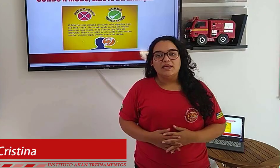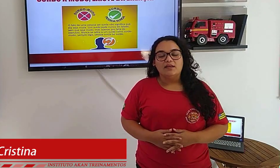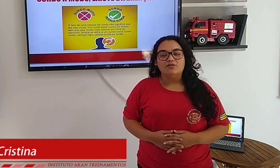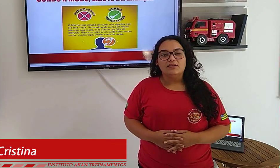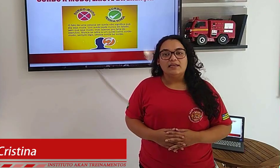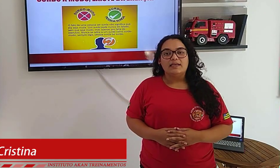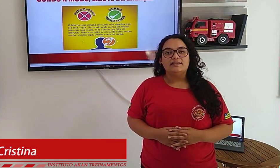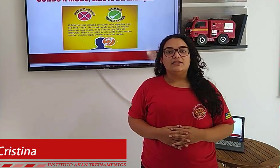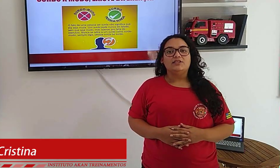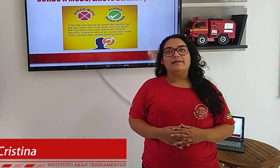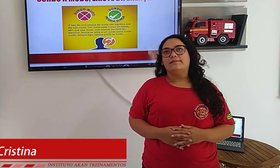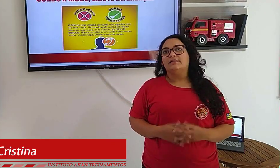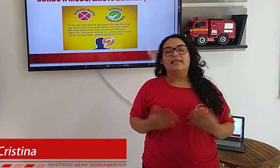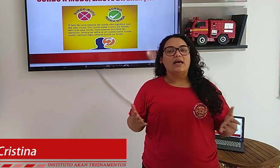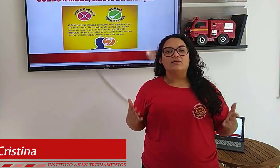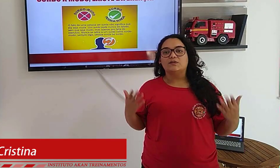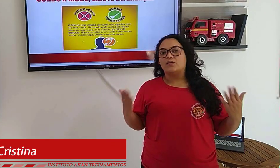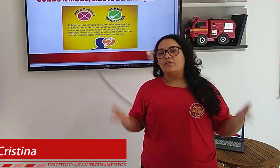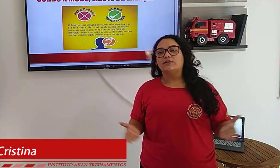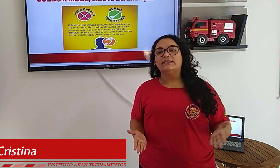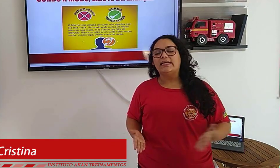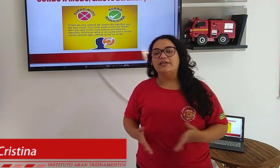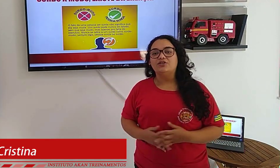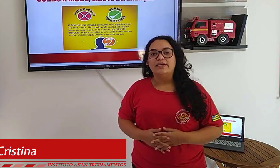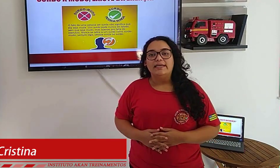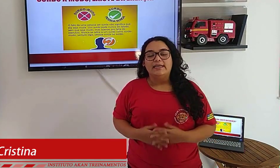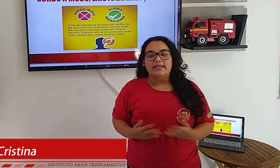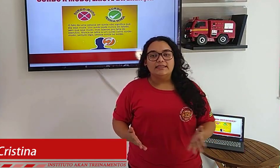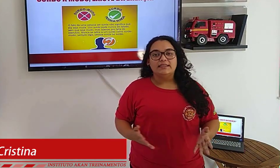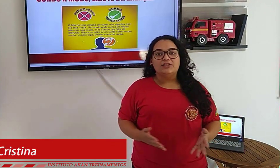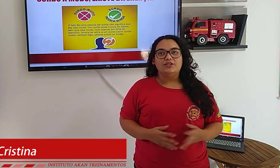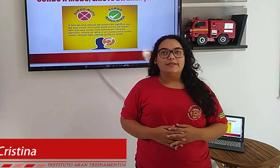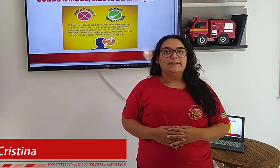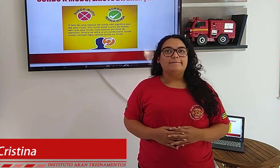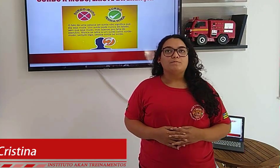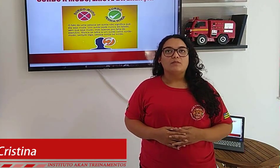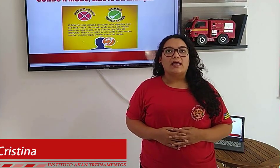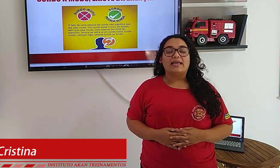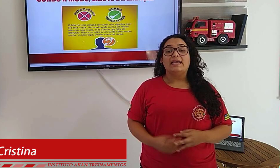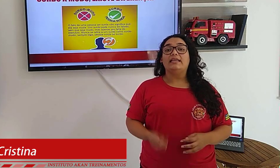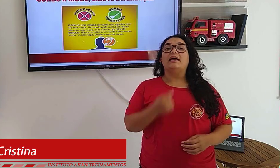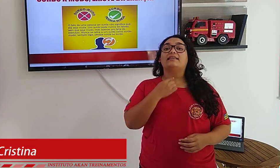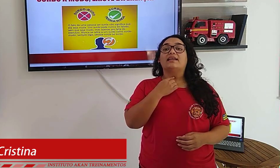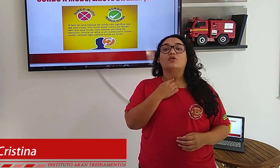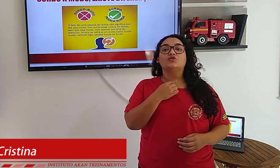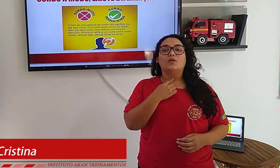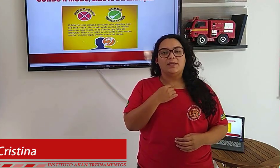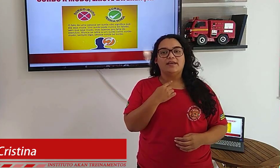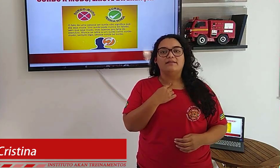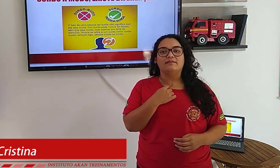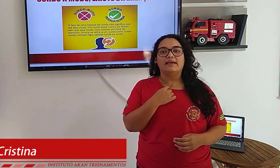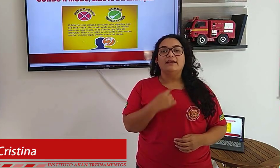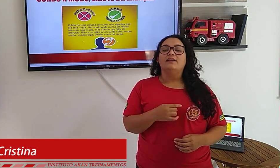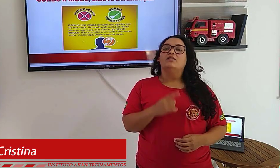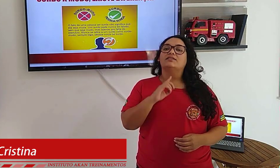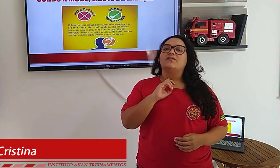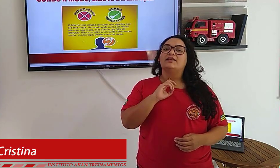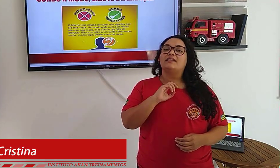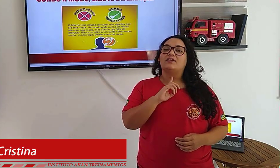que existem, sei lá, você sofre um acidente e existe a traqueostomia, né? Você faz a traqueostomia